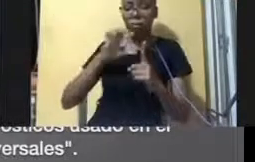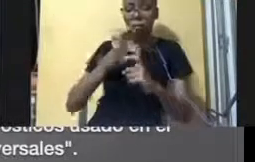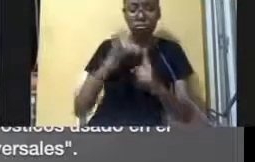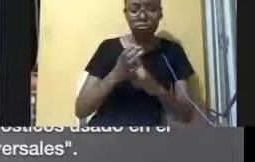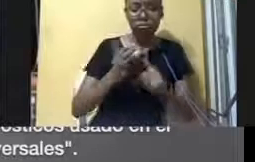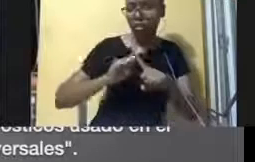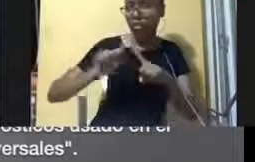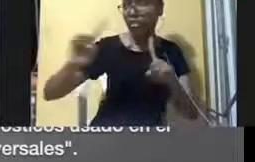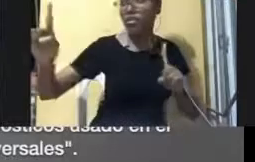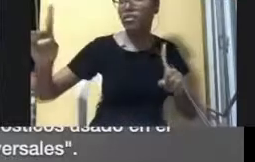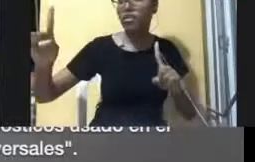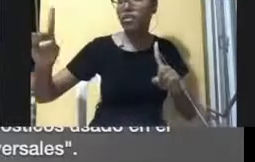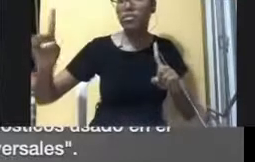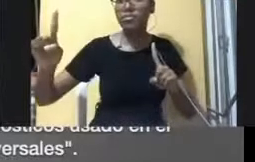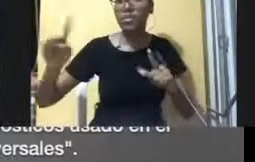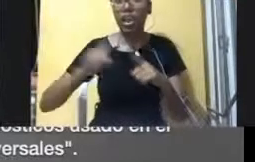y cultura son